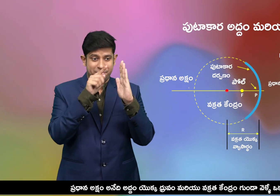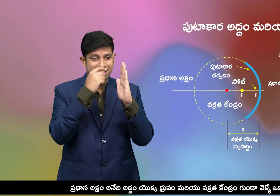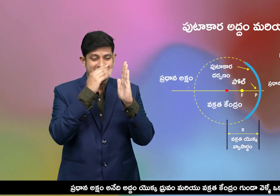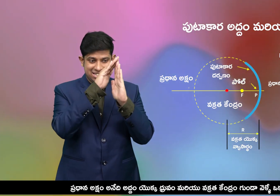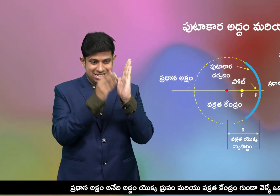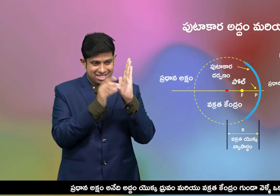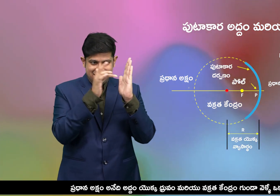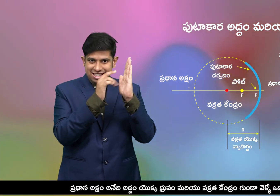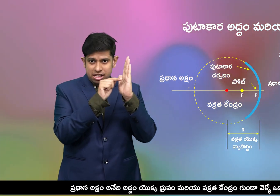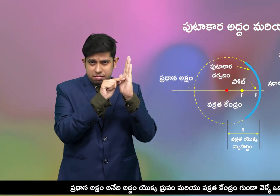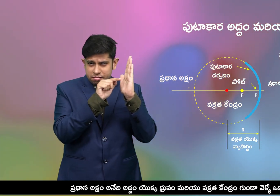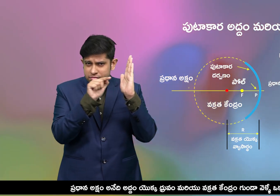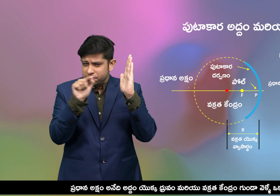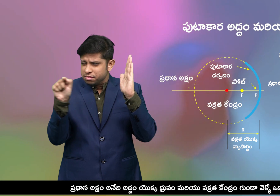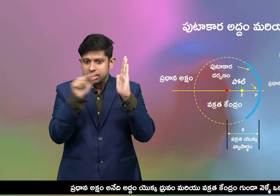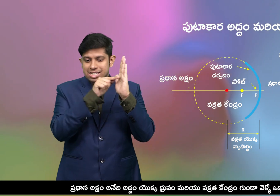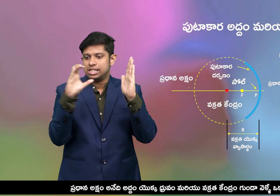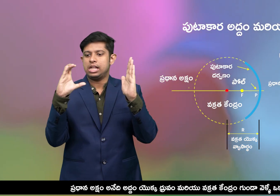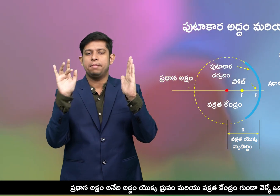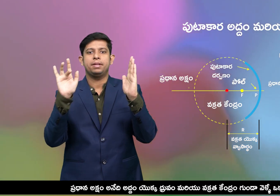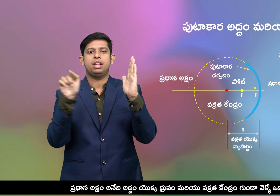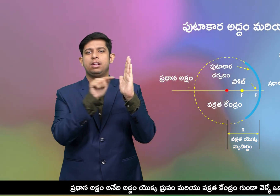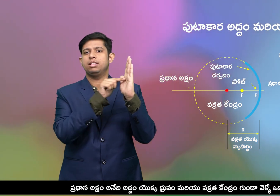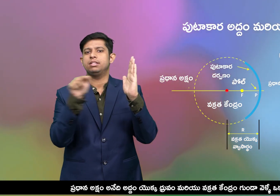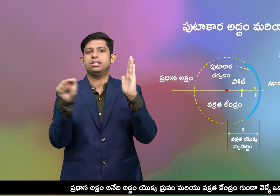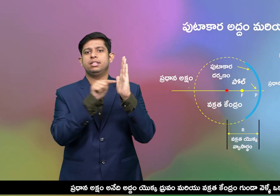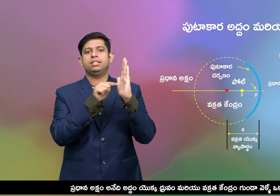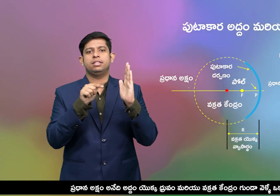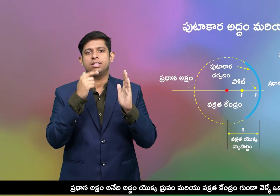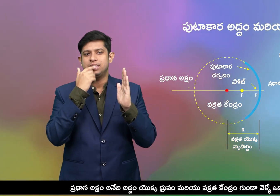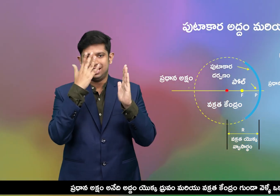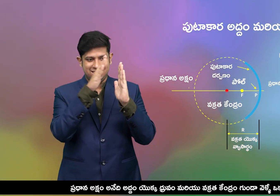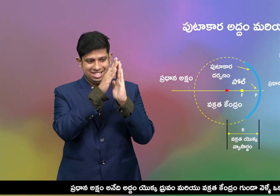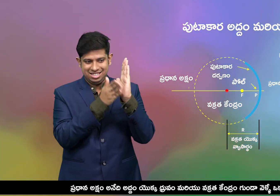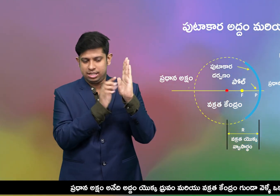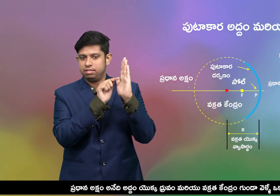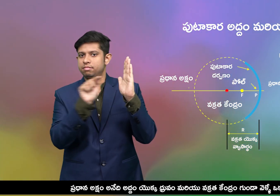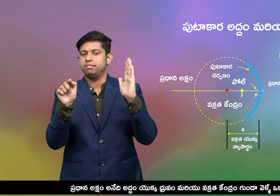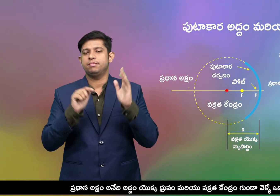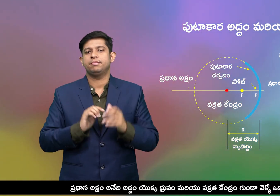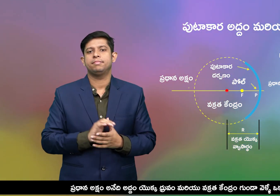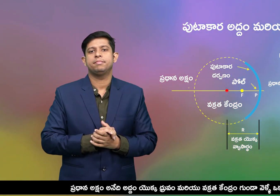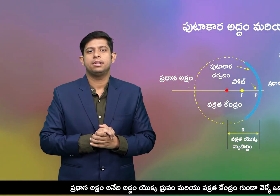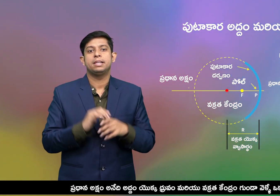4. ప్రధాన అక్షం అనేది అద్దం యొక్క ధ్రువం మరియు వక్రత కేంద్రం గుండా వెళ్లే ఒక ఊహాత్మక